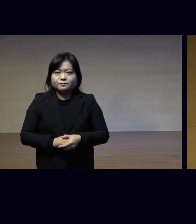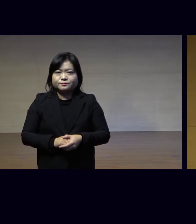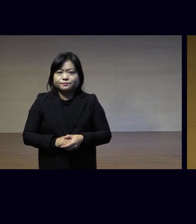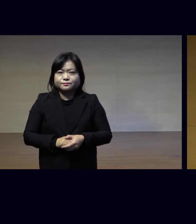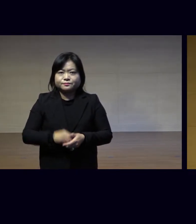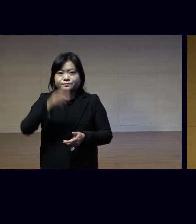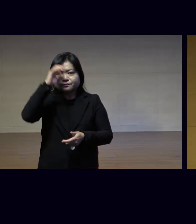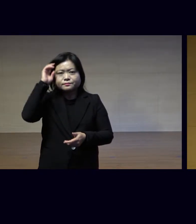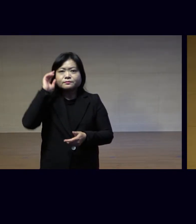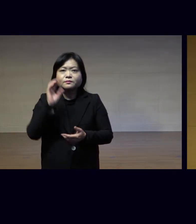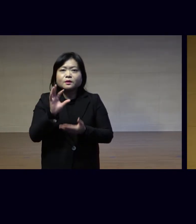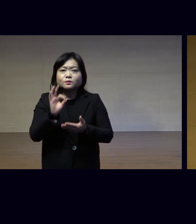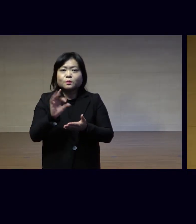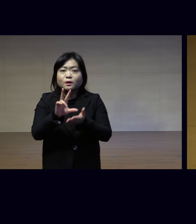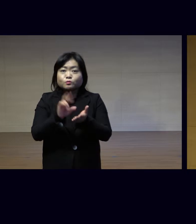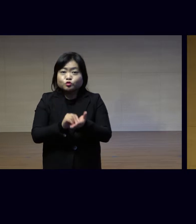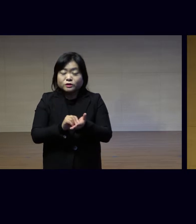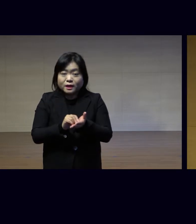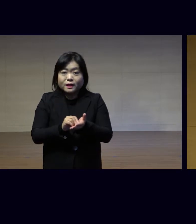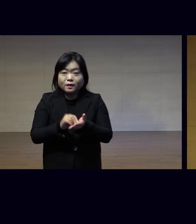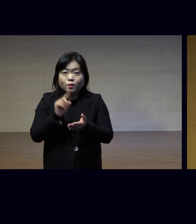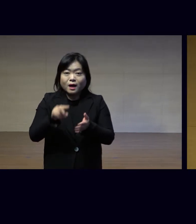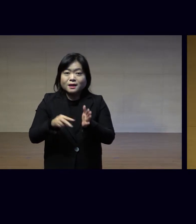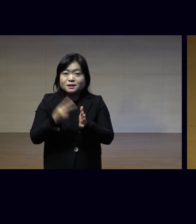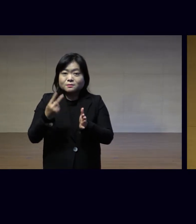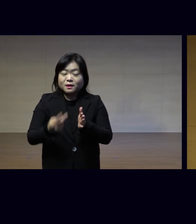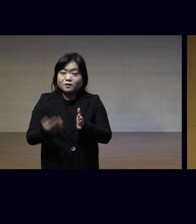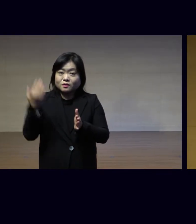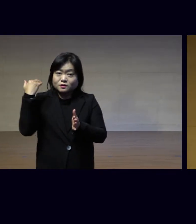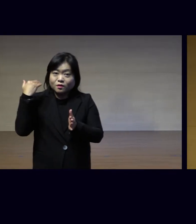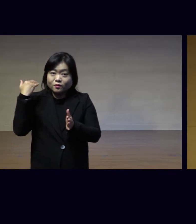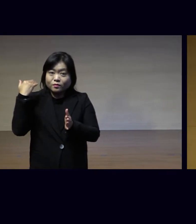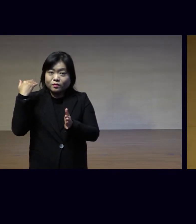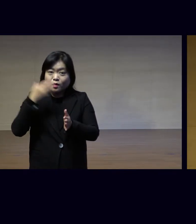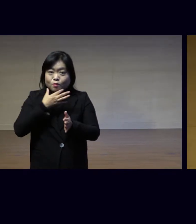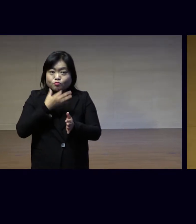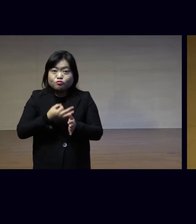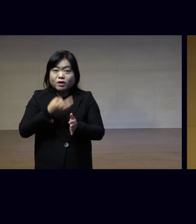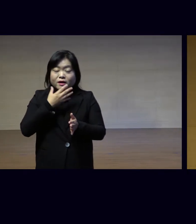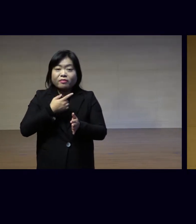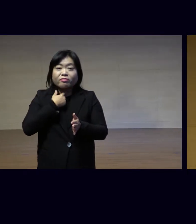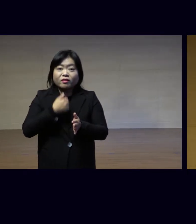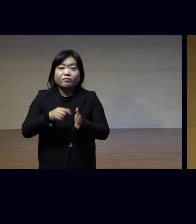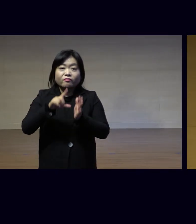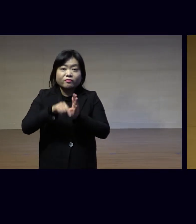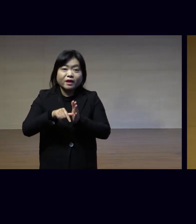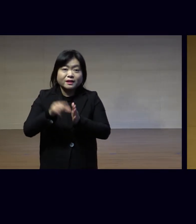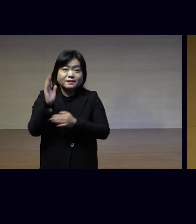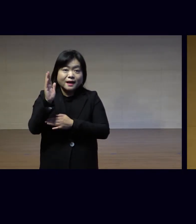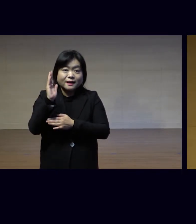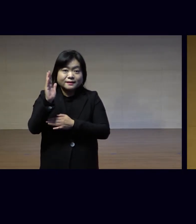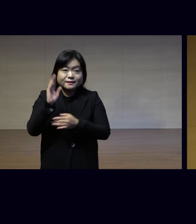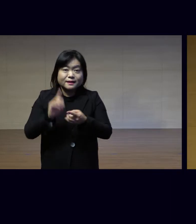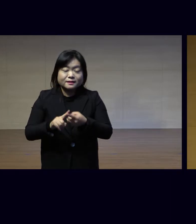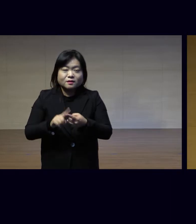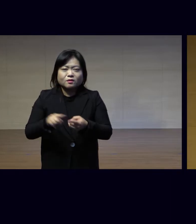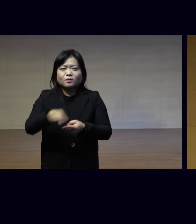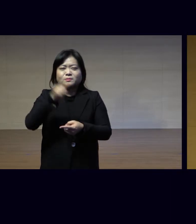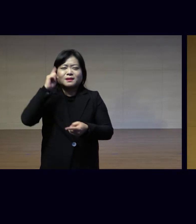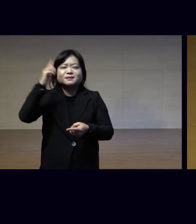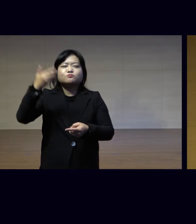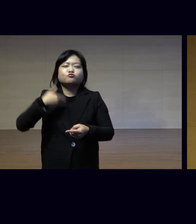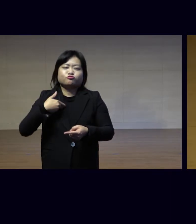문제와 200년 전 혼란했던 시대의 정서들에 대해서 여러분들 직접적인 질문을